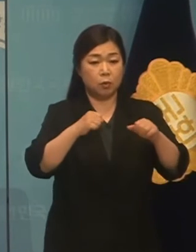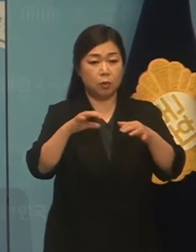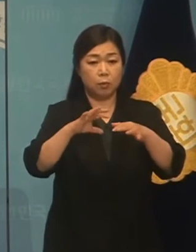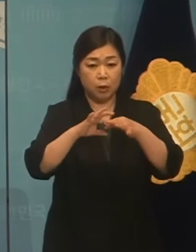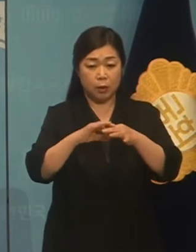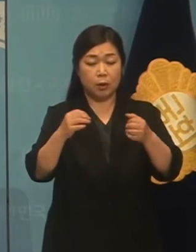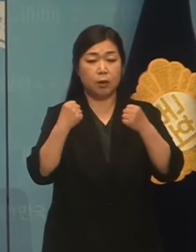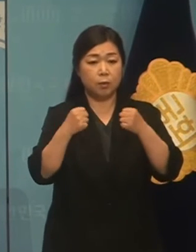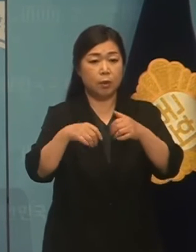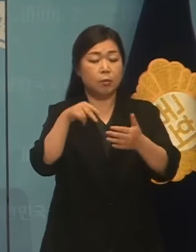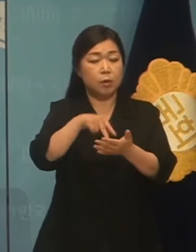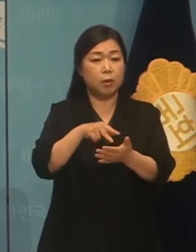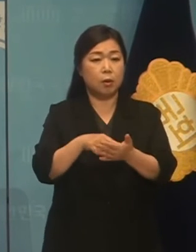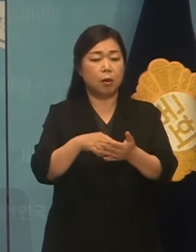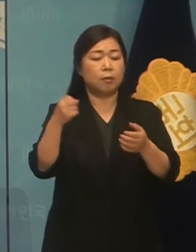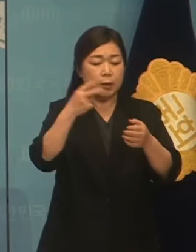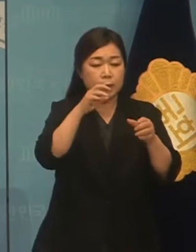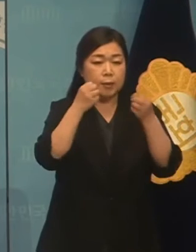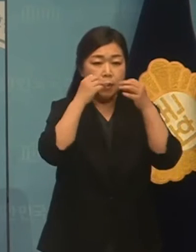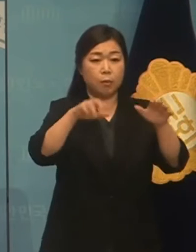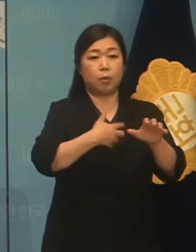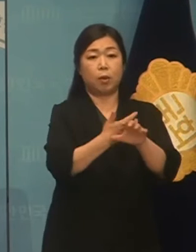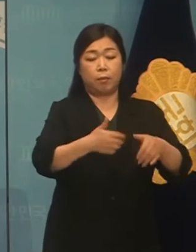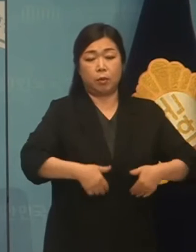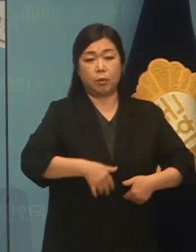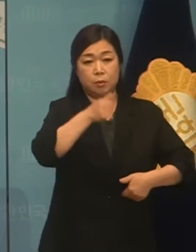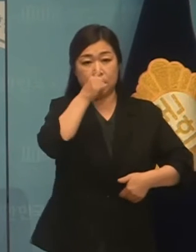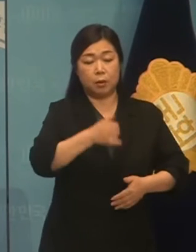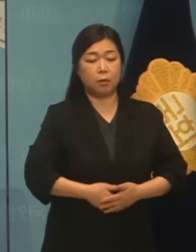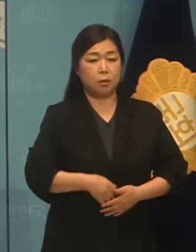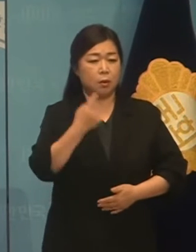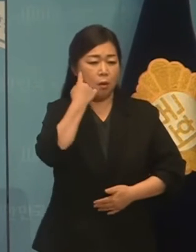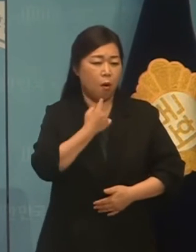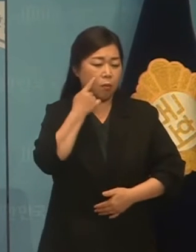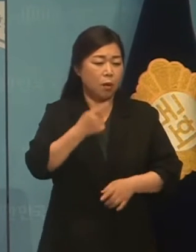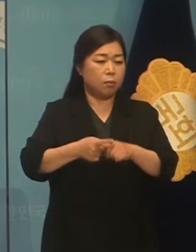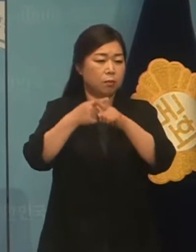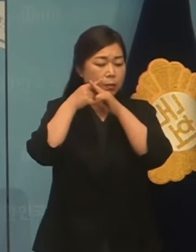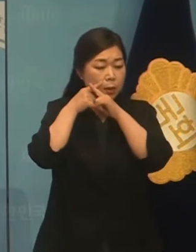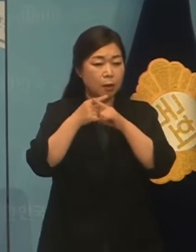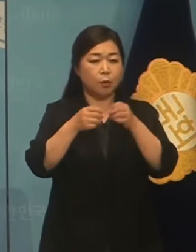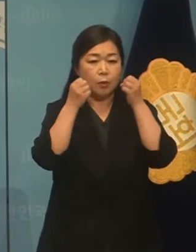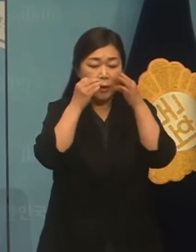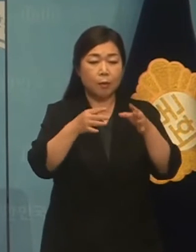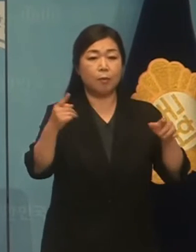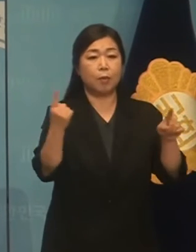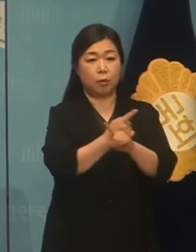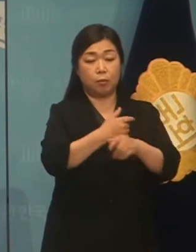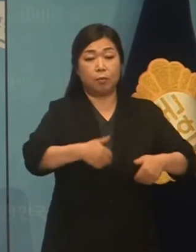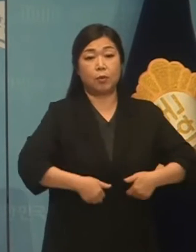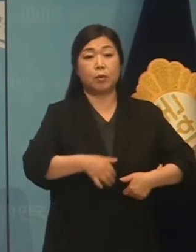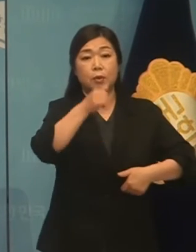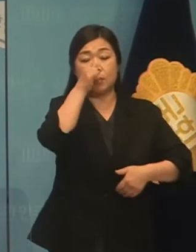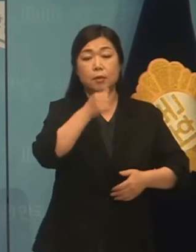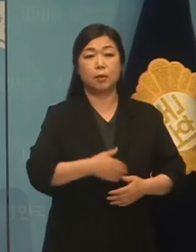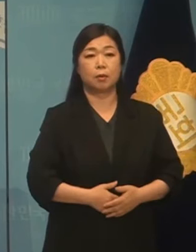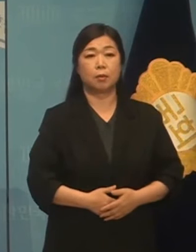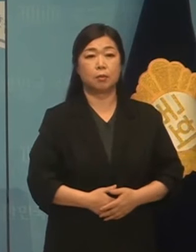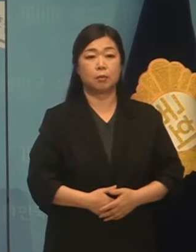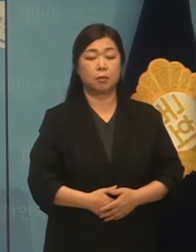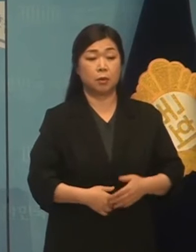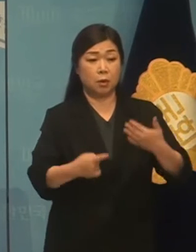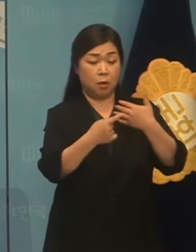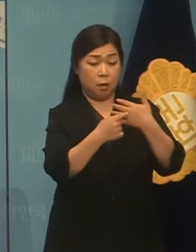탈퇴해야 하고 새로워져야 합니다. 허물을 벗고 꾀를 바꾸는 개혁을 해야 합니다.